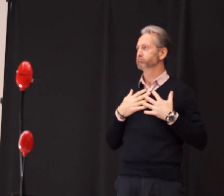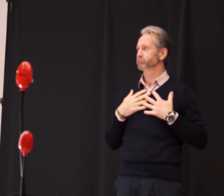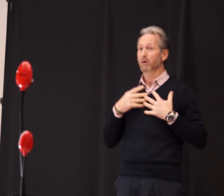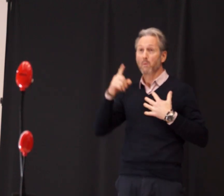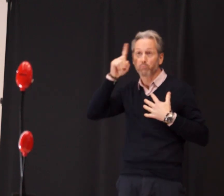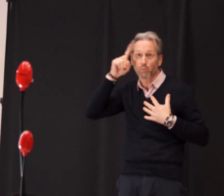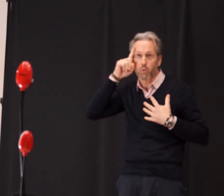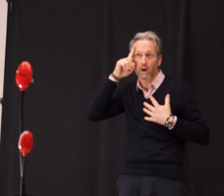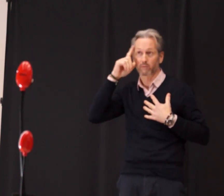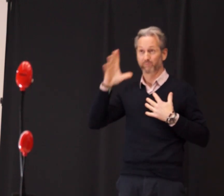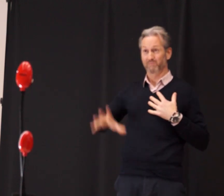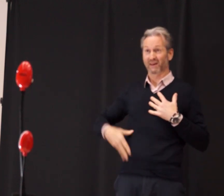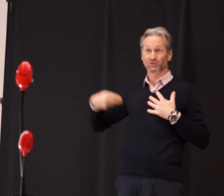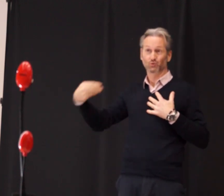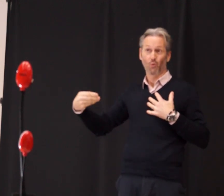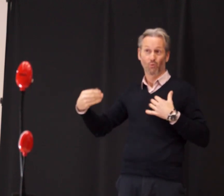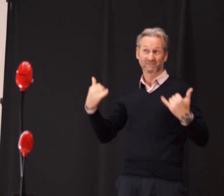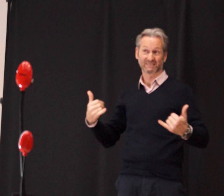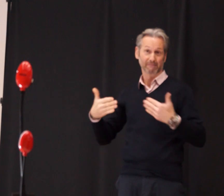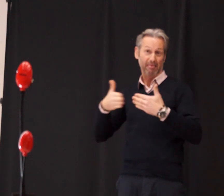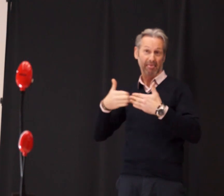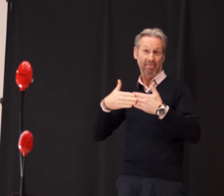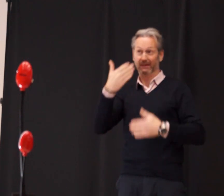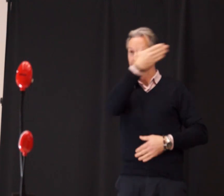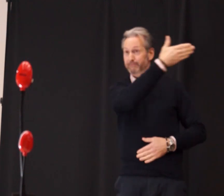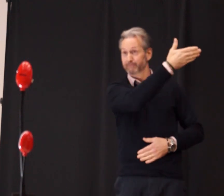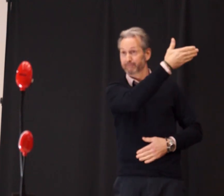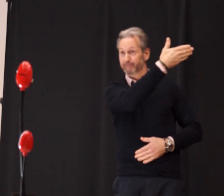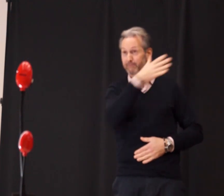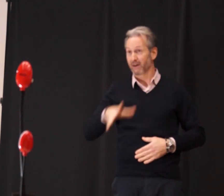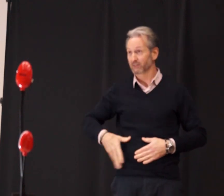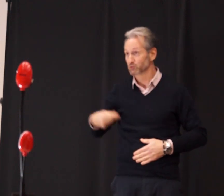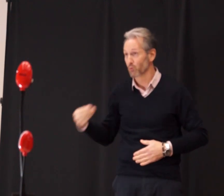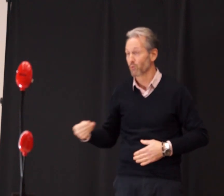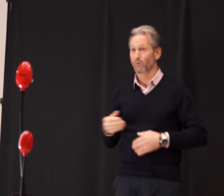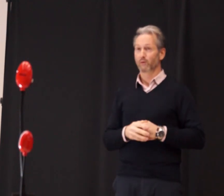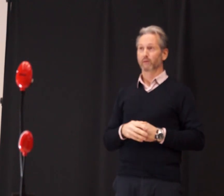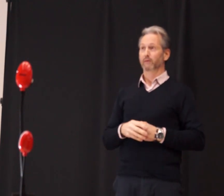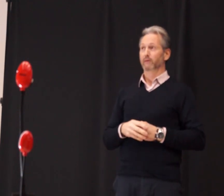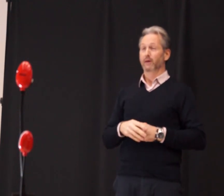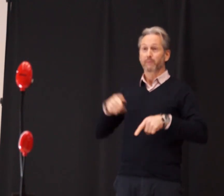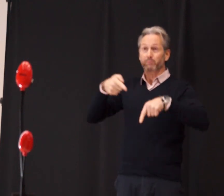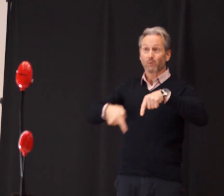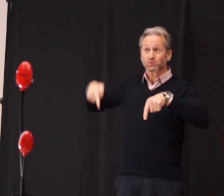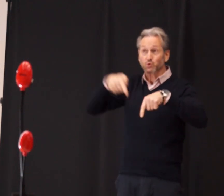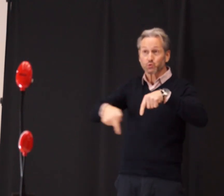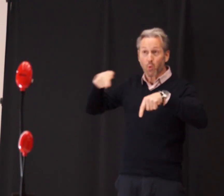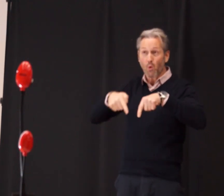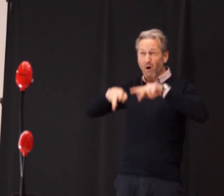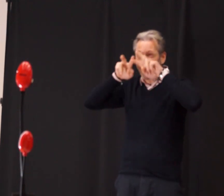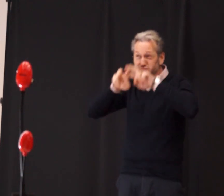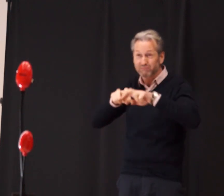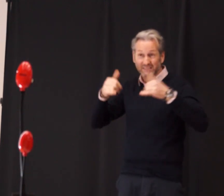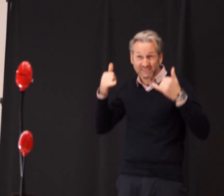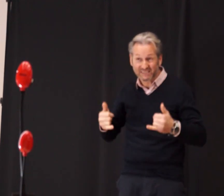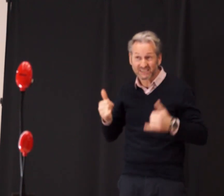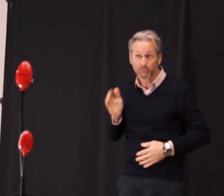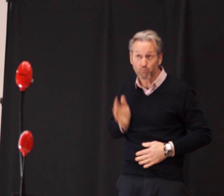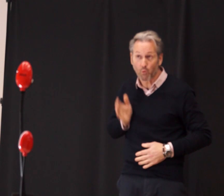j'enseigne la langue des signes. Et je suis très touché parce que Bordeaux, c'est le territoire de Massieu, c'est le territoire de Paul